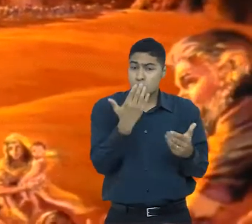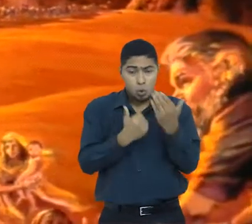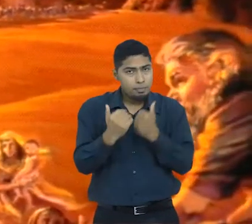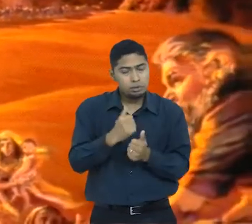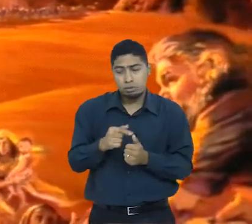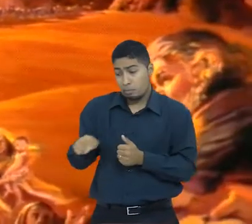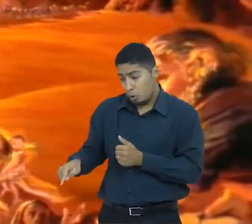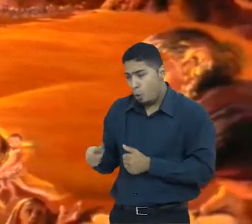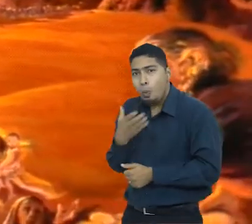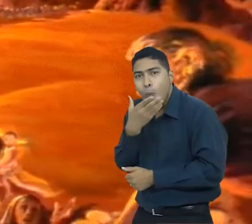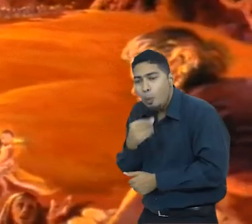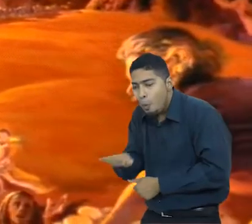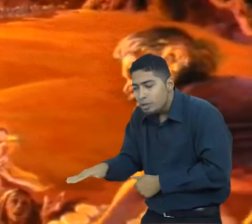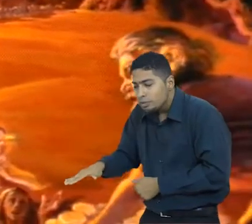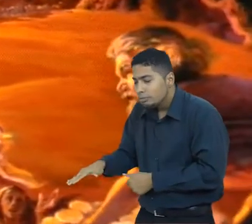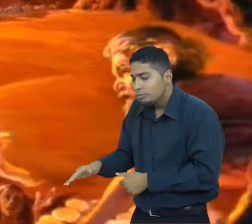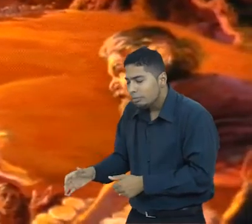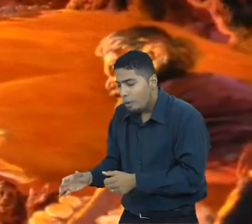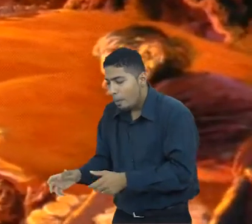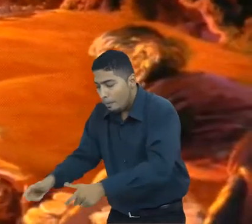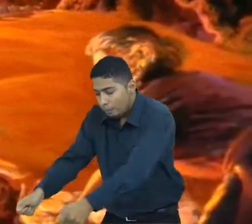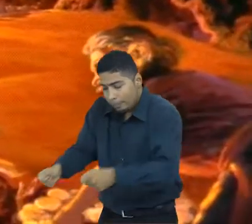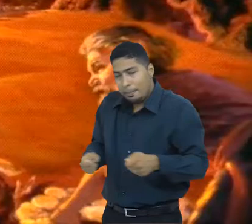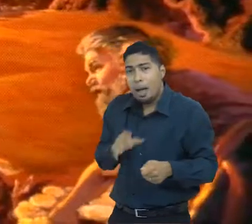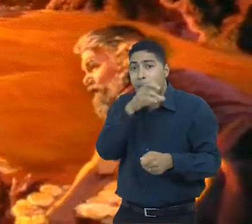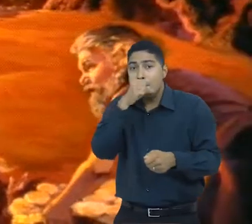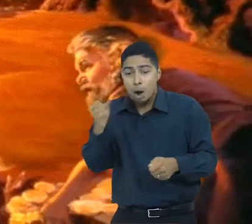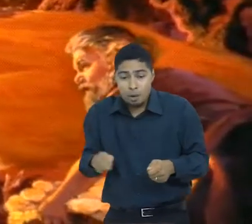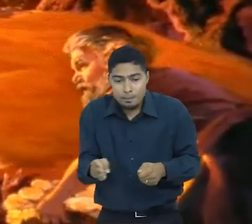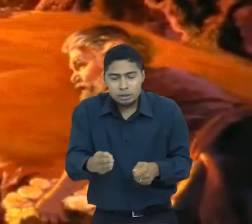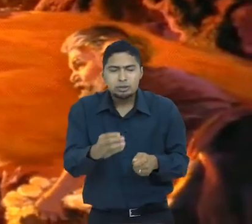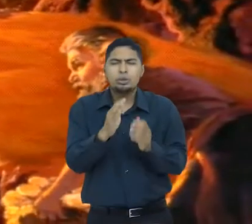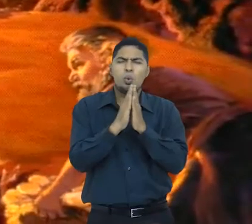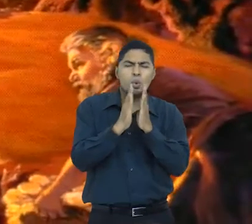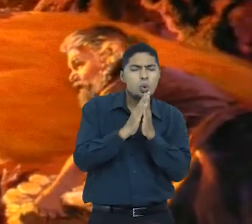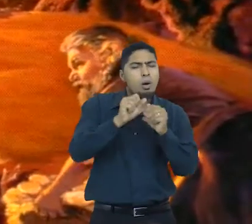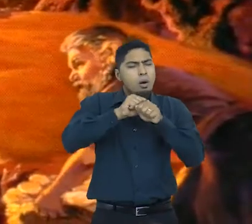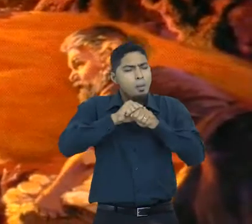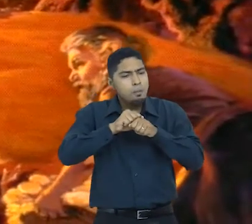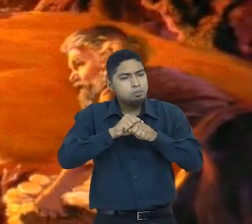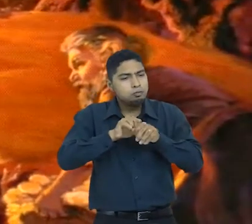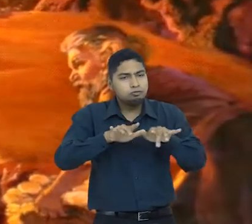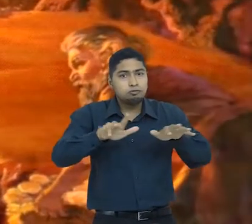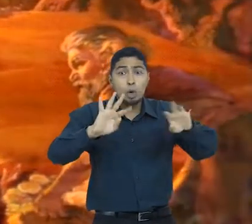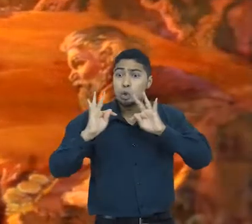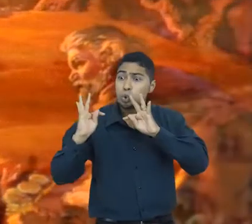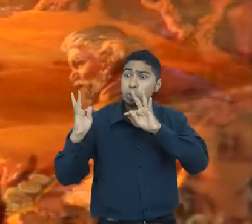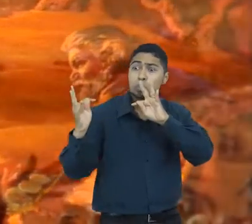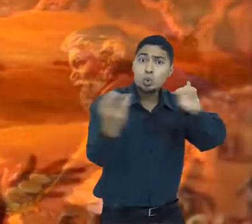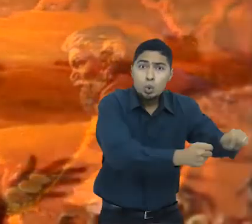peixe, e fez uma oração. Esse lanche foi multiplicado e todas as pessoas foram alimentadas e ainda sobraram